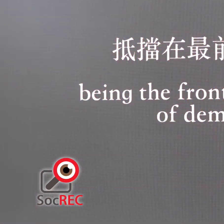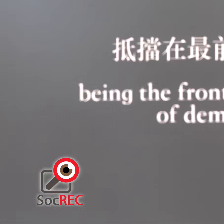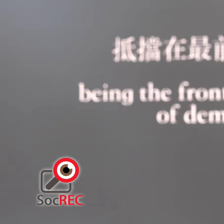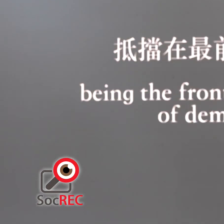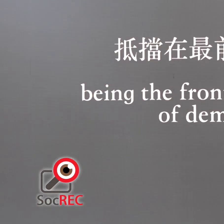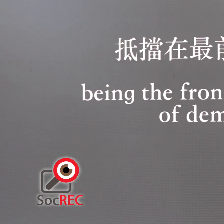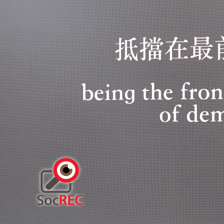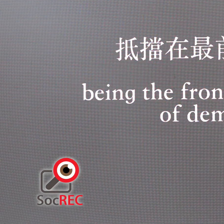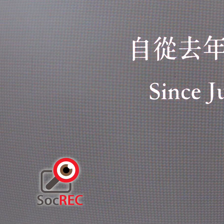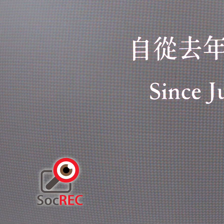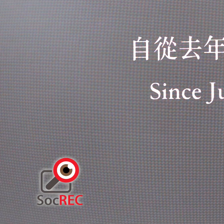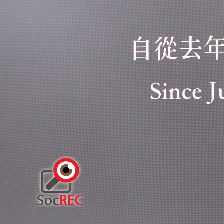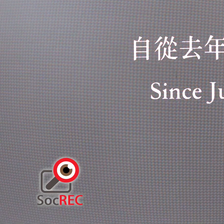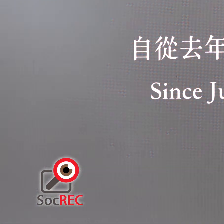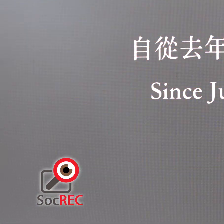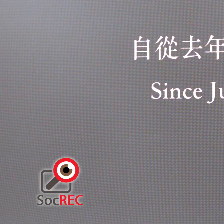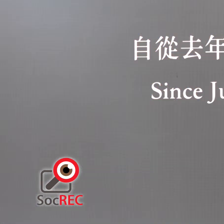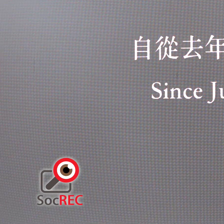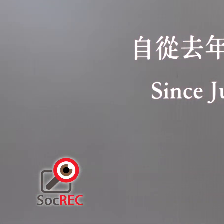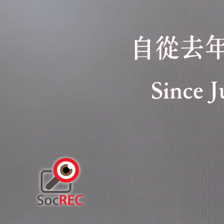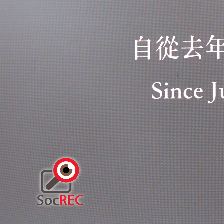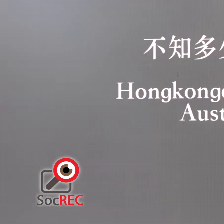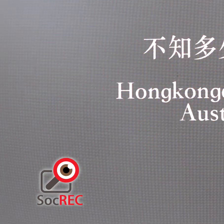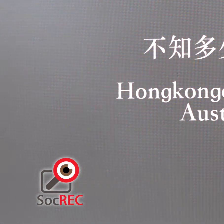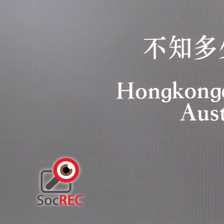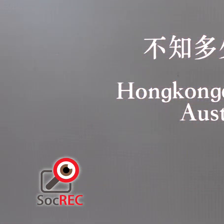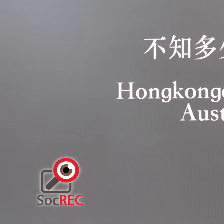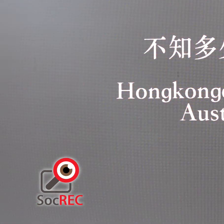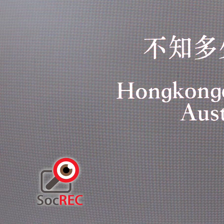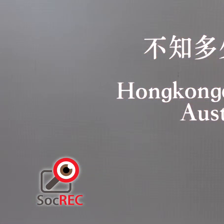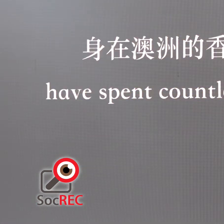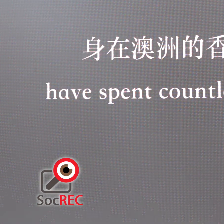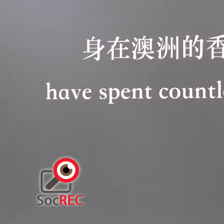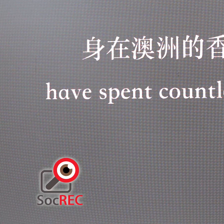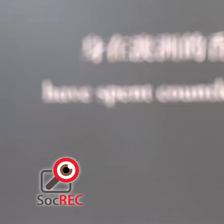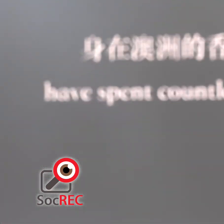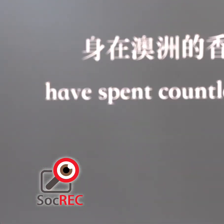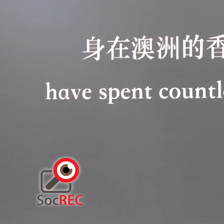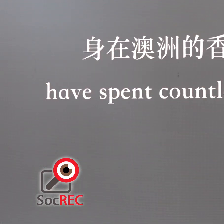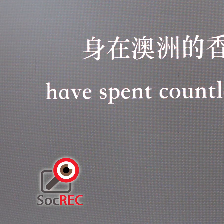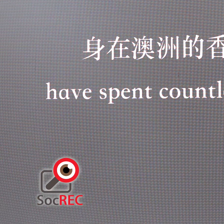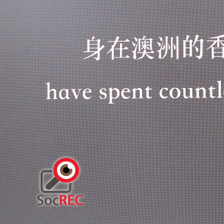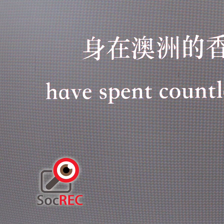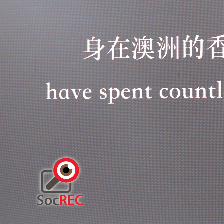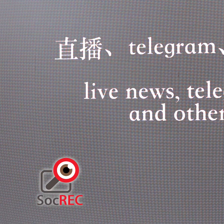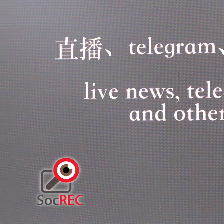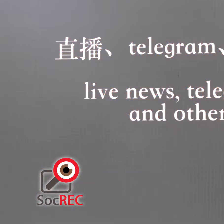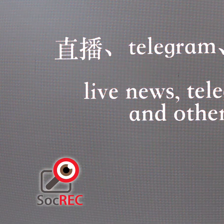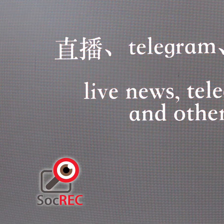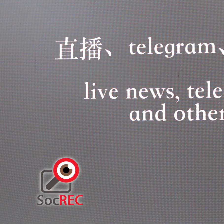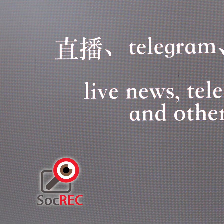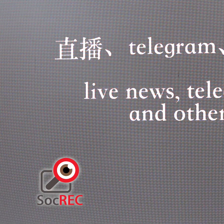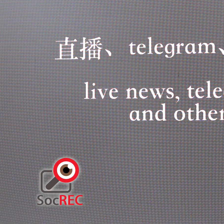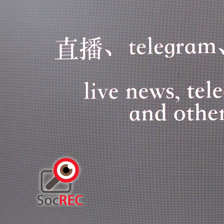最前线嘅手足。自从六月开始，不知道几多个晚上，身喺澳洲嘅香港人彻夜张看